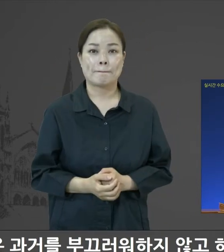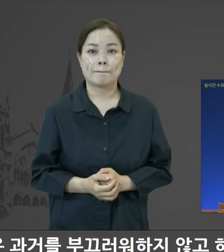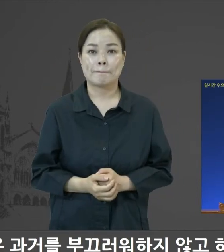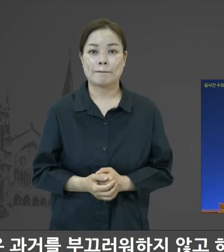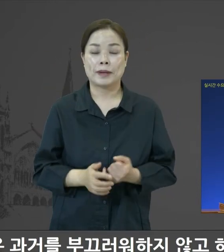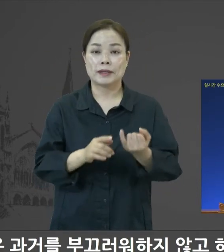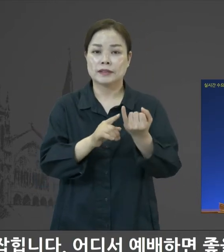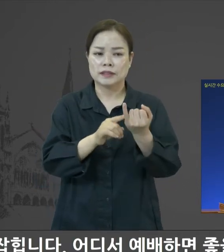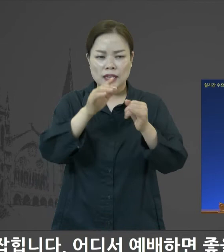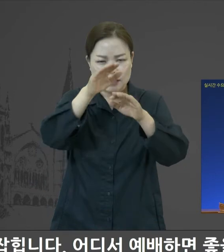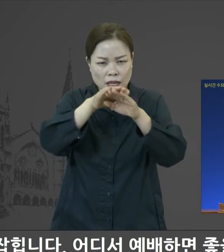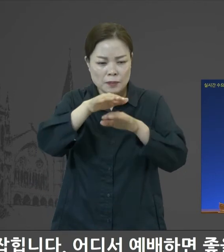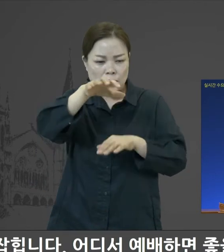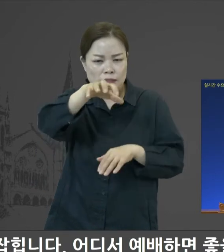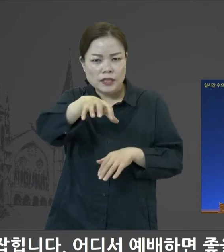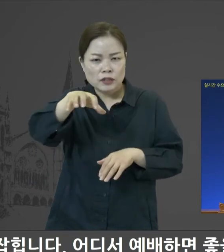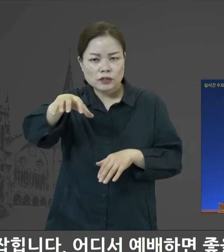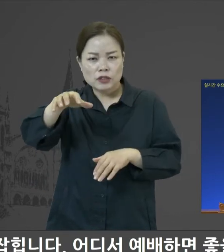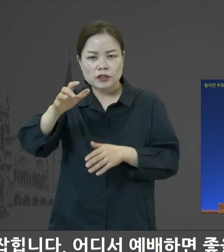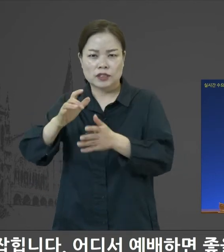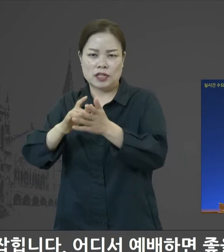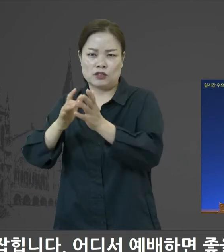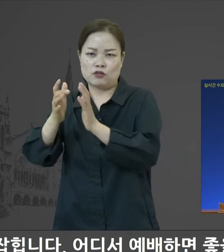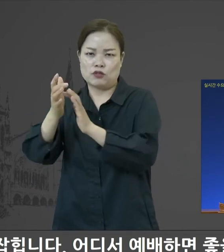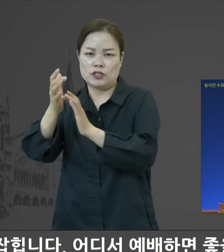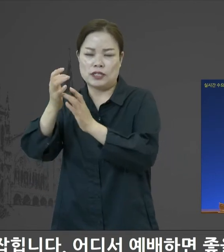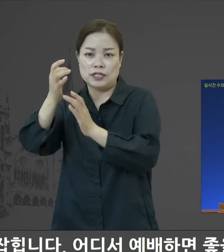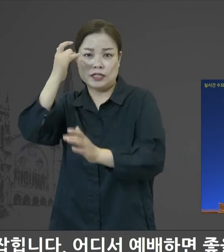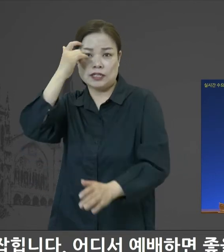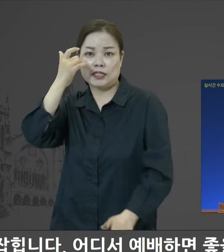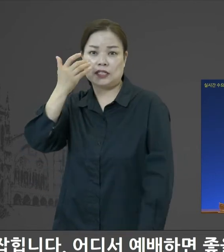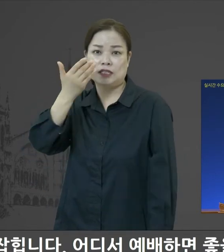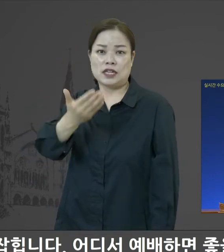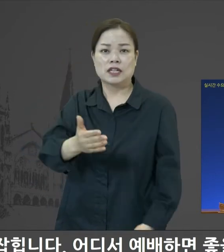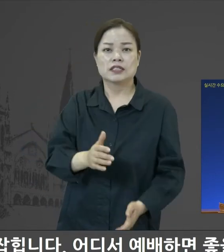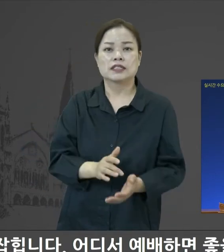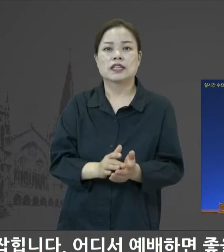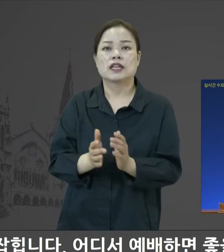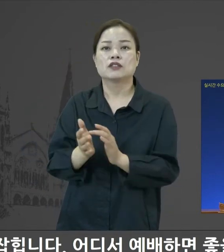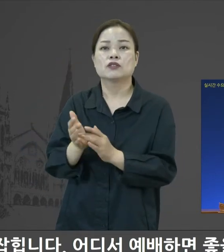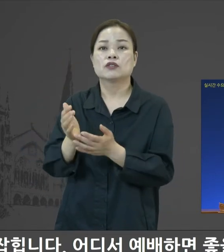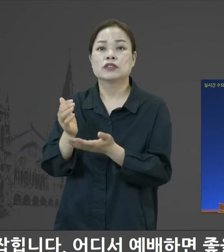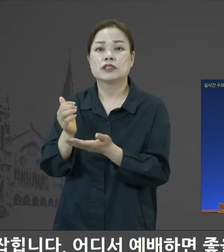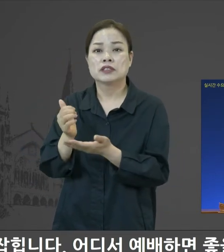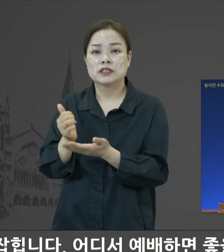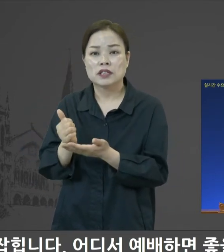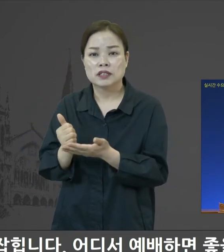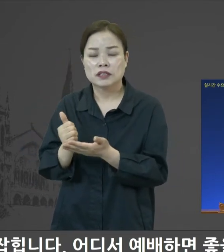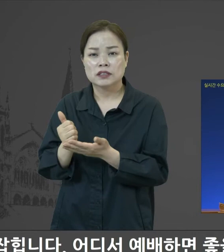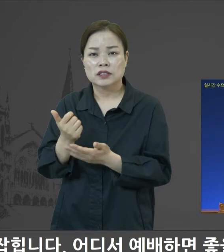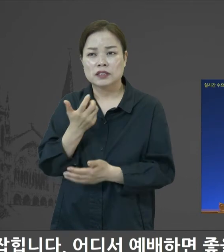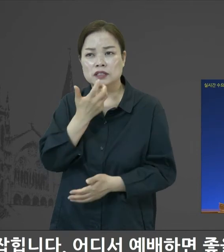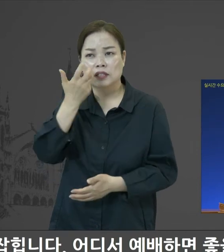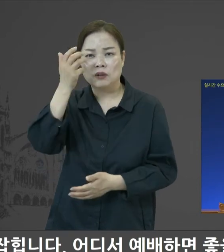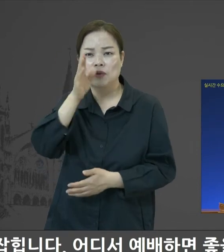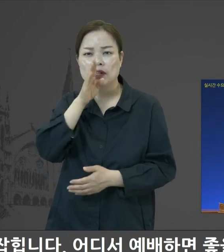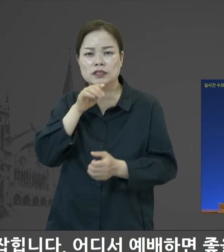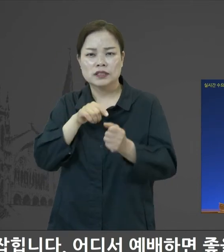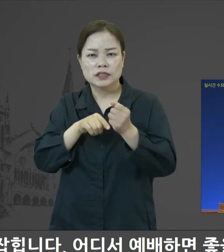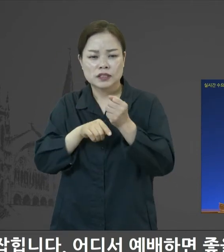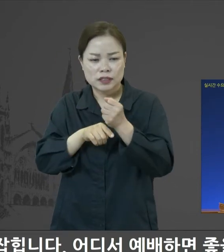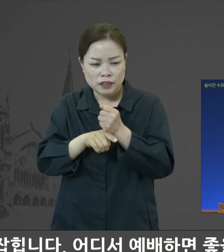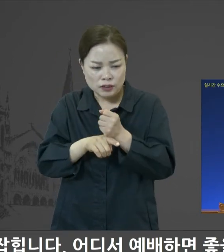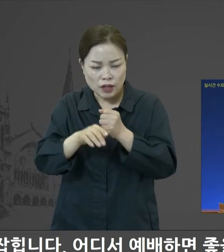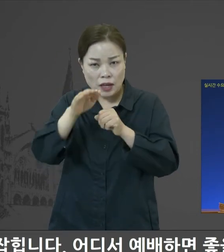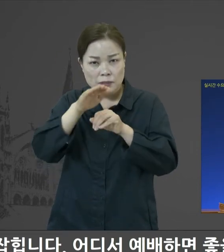이 여인은 예배 장소에 대해 예수님께 질문을 하지만은 예수님께서는 영과 진리로 드리는